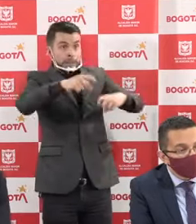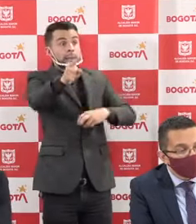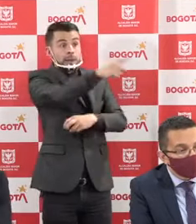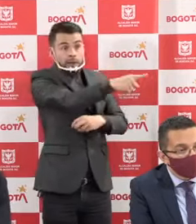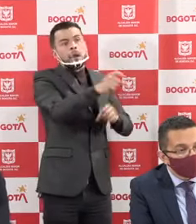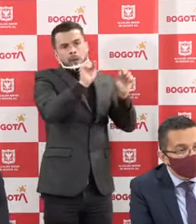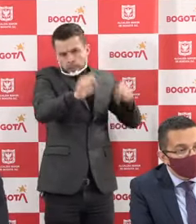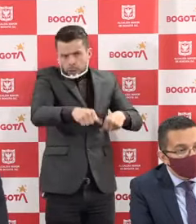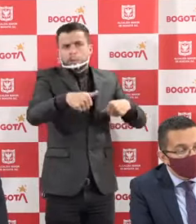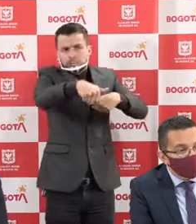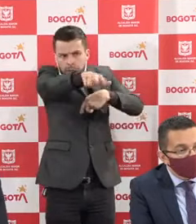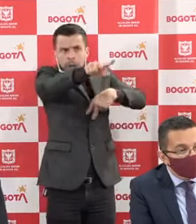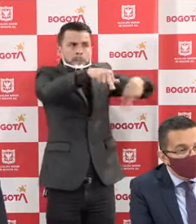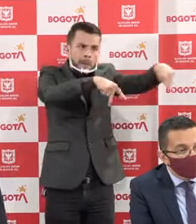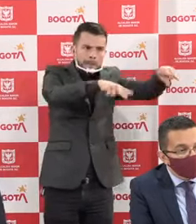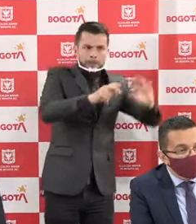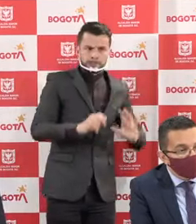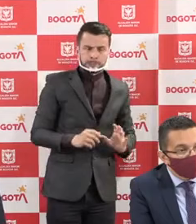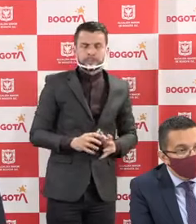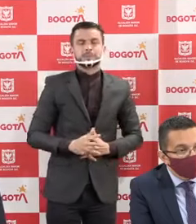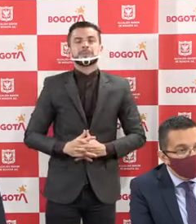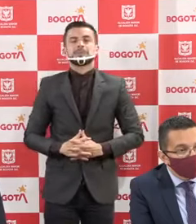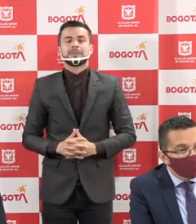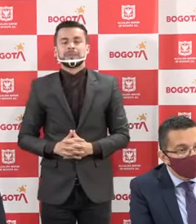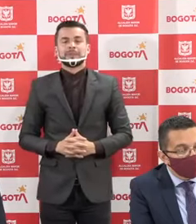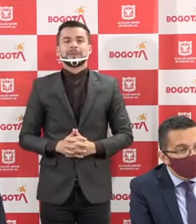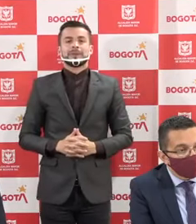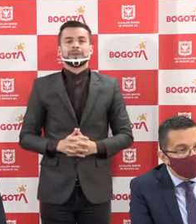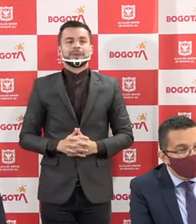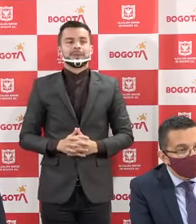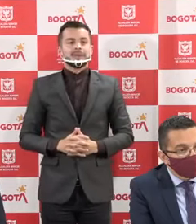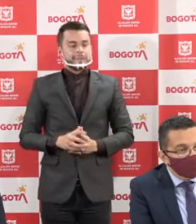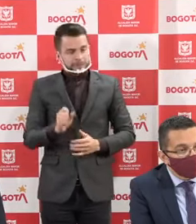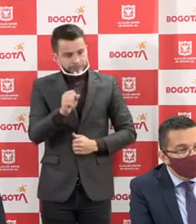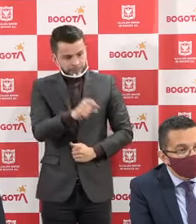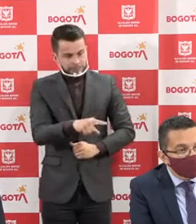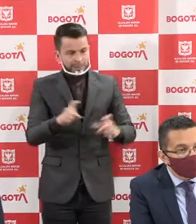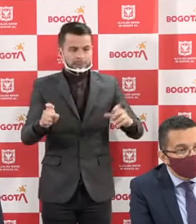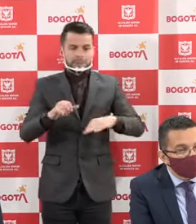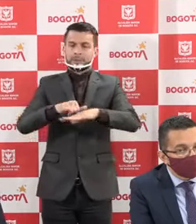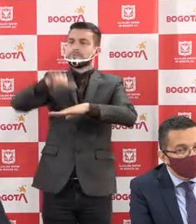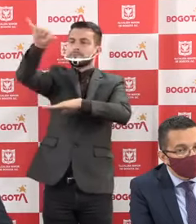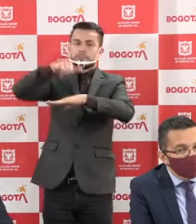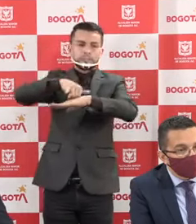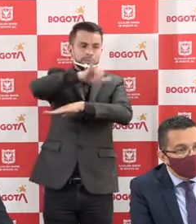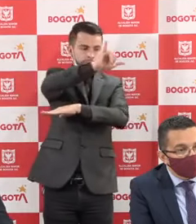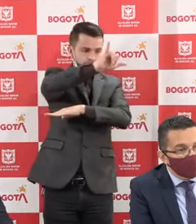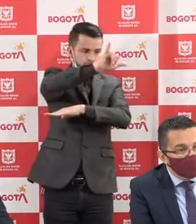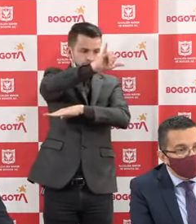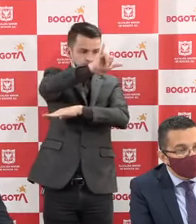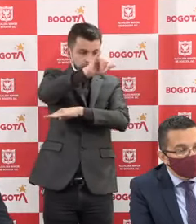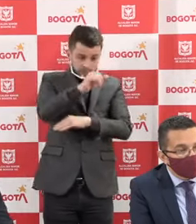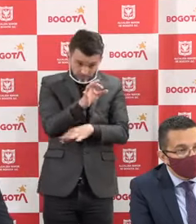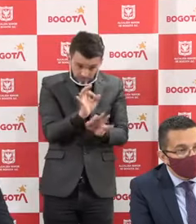cerrados secretario william nos preguntan por tema de vuelos están confirmadas las 14 rutas nacionales y